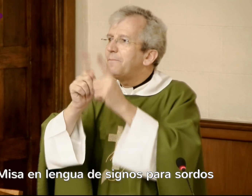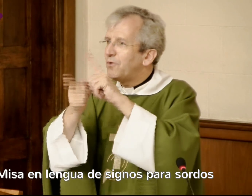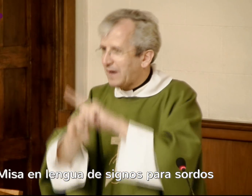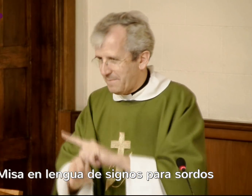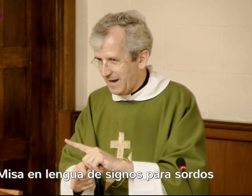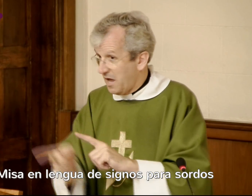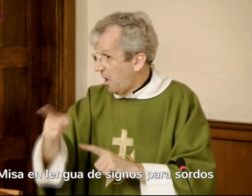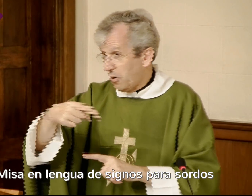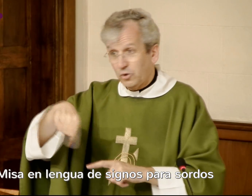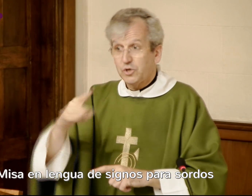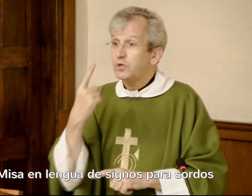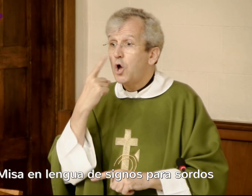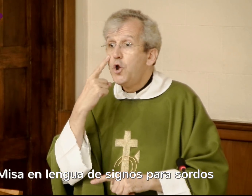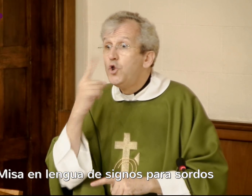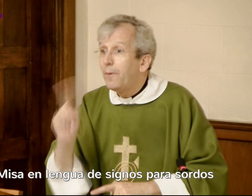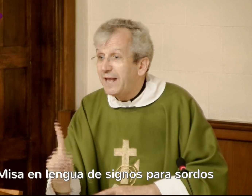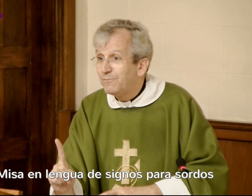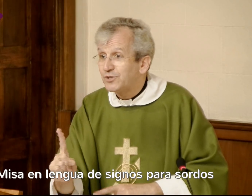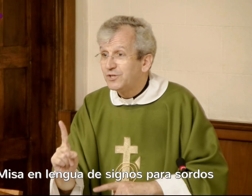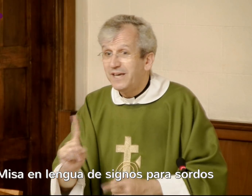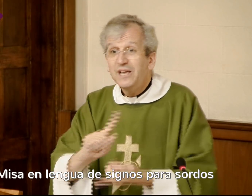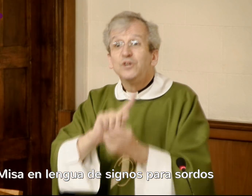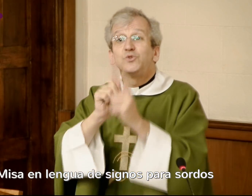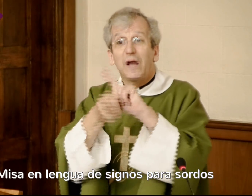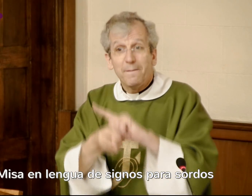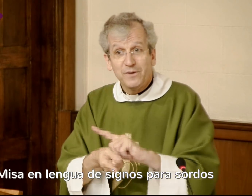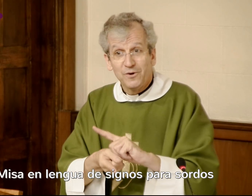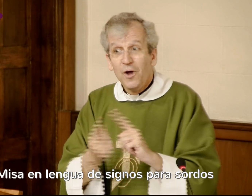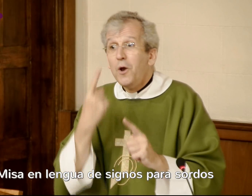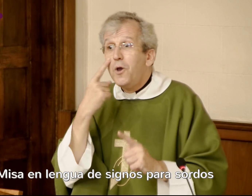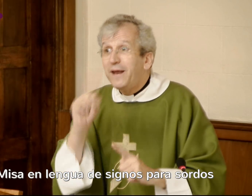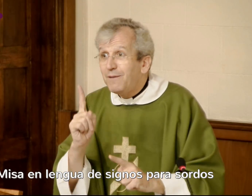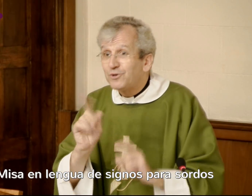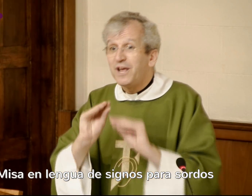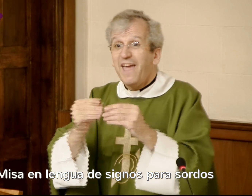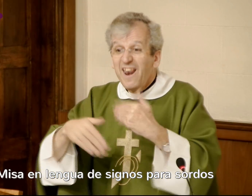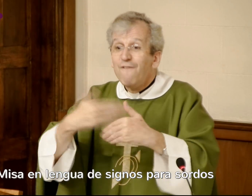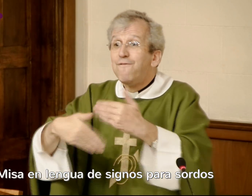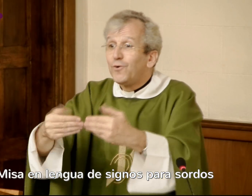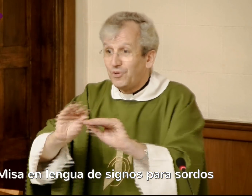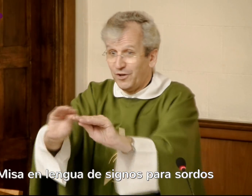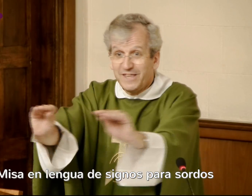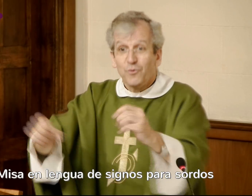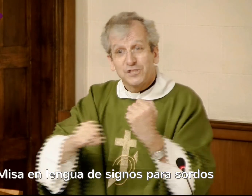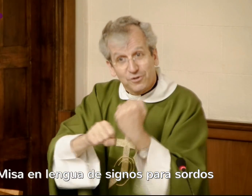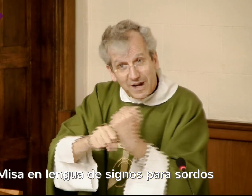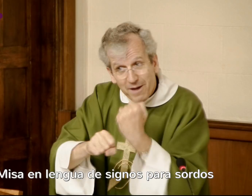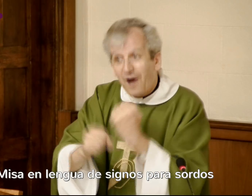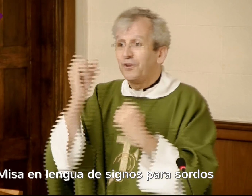puedo cambiar. A lo mejor nosotros no veremos su cambio, no veremos el fruto de nuestro trabajo, de